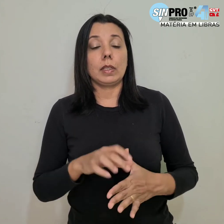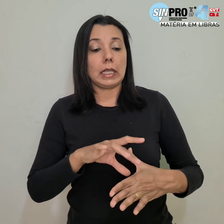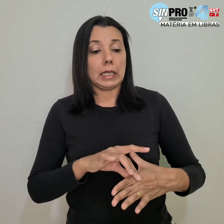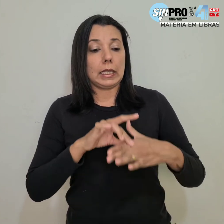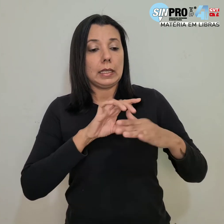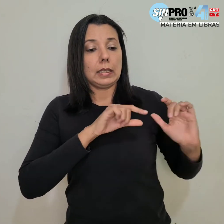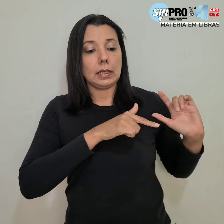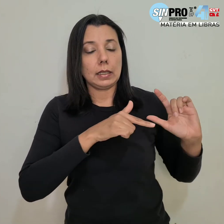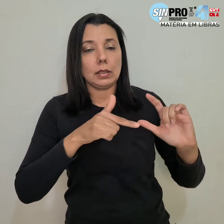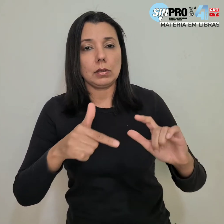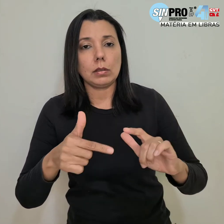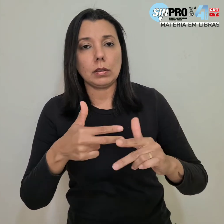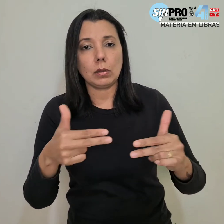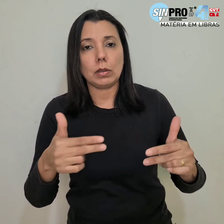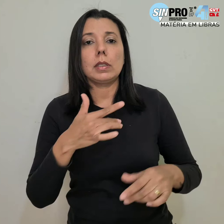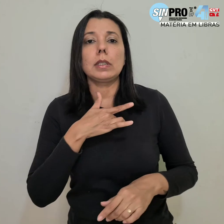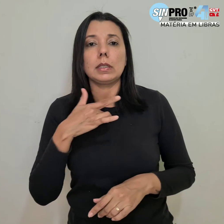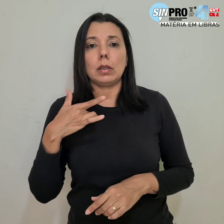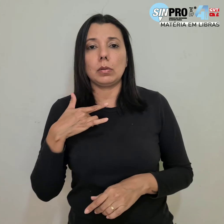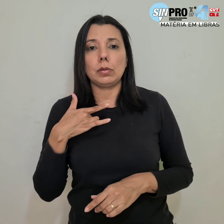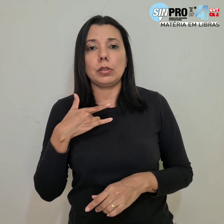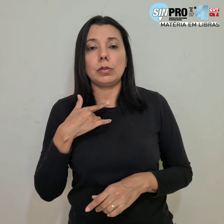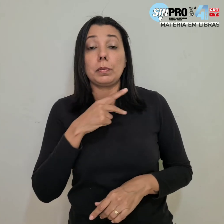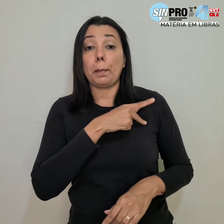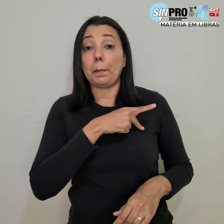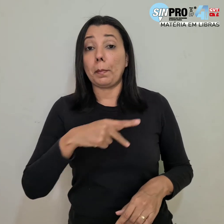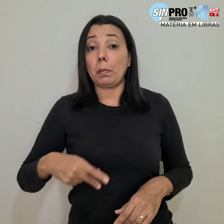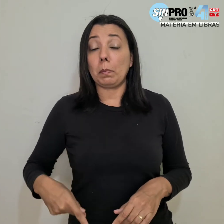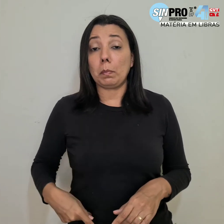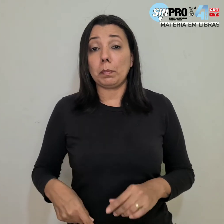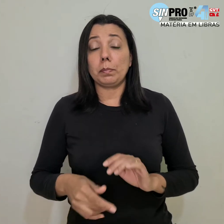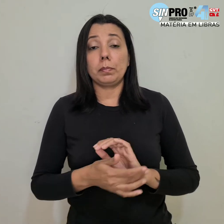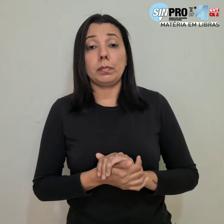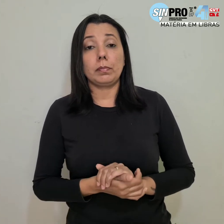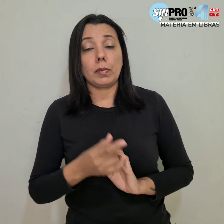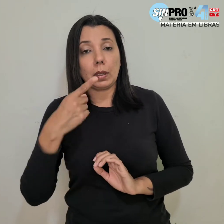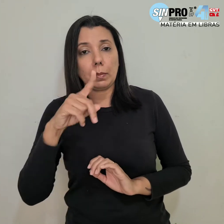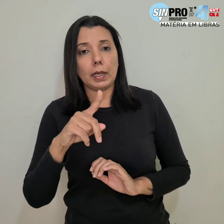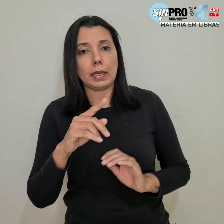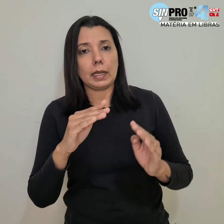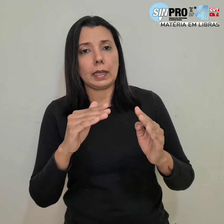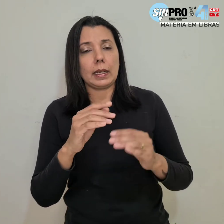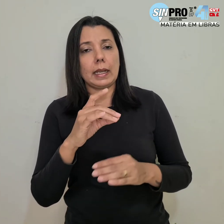líder tradicional em questões de saúde pública, para a Casa Civil,